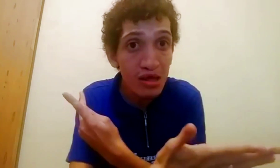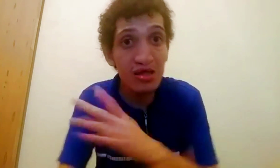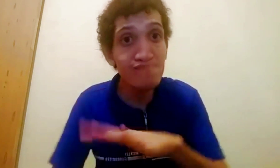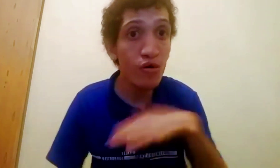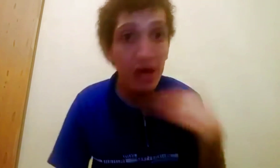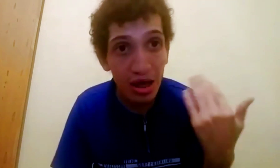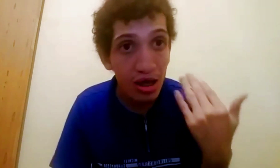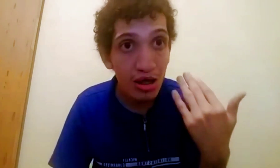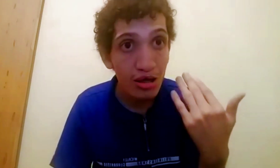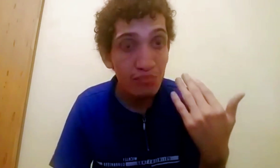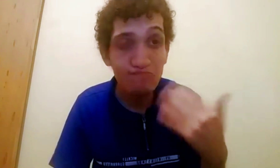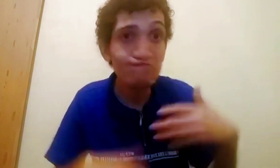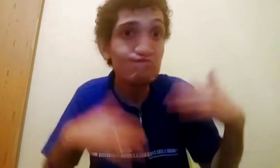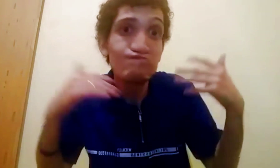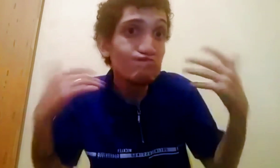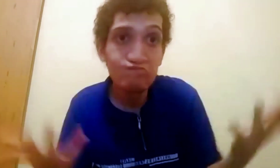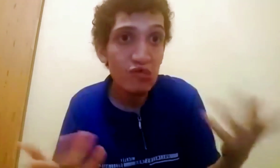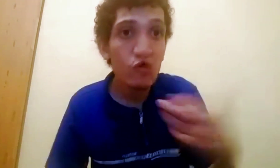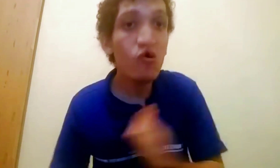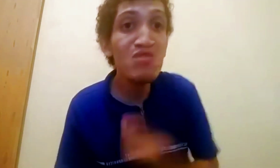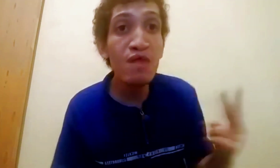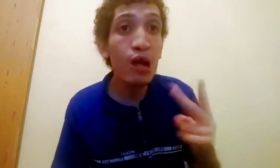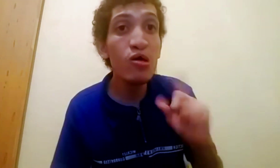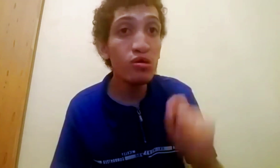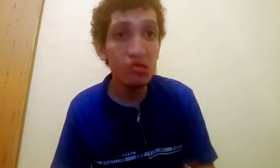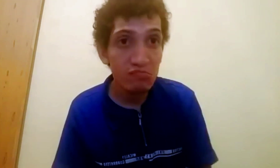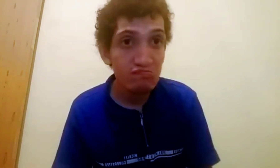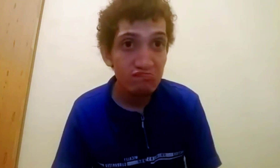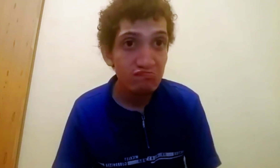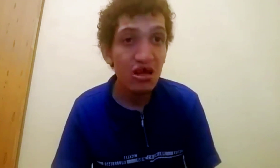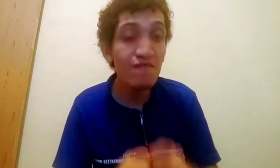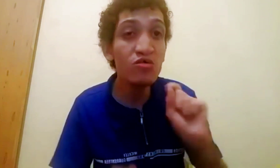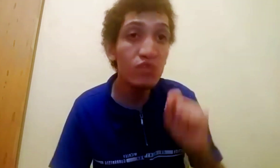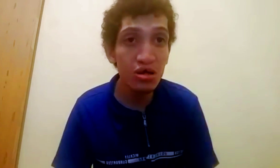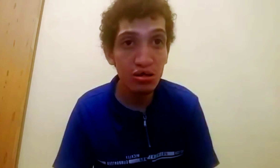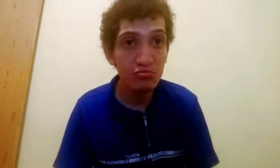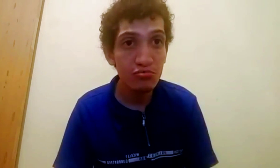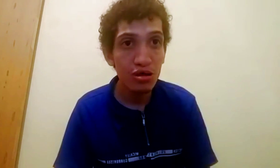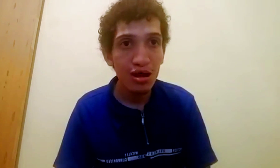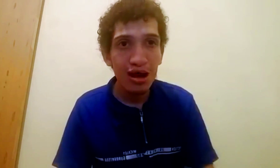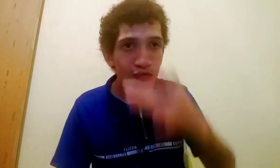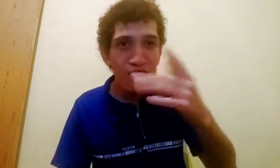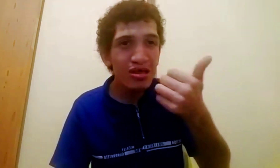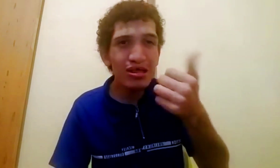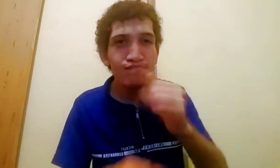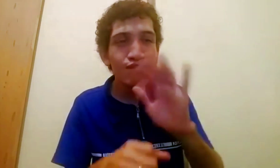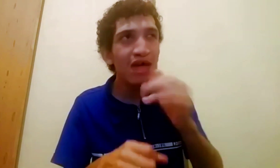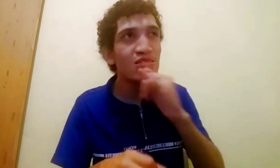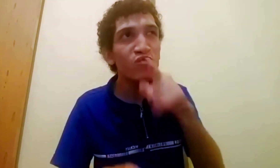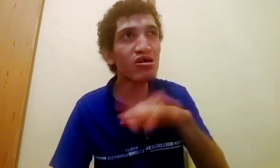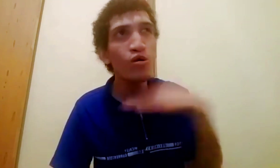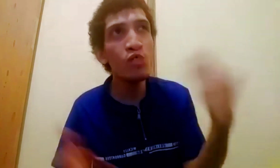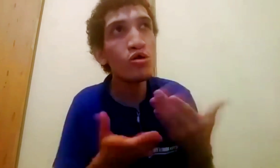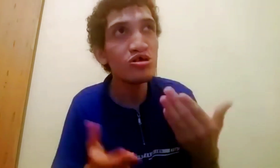PC morrer, sua vida valeu o quê? Você morreu o quê? De que você morreu hoje.